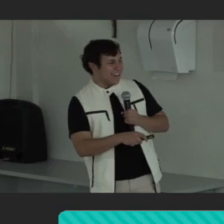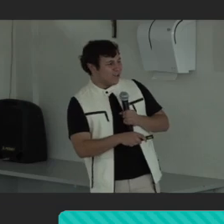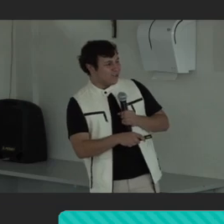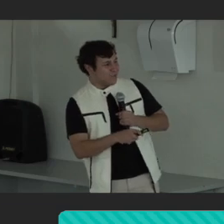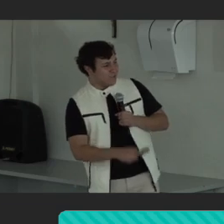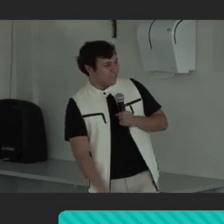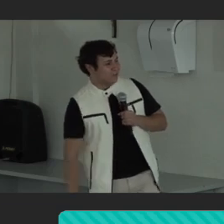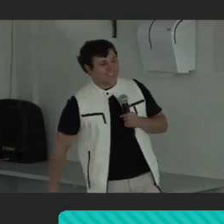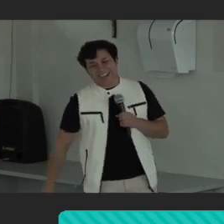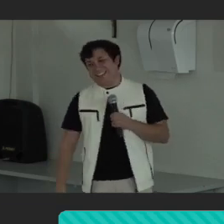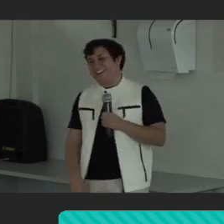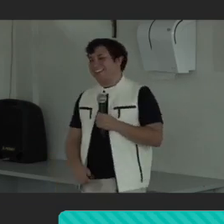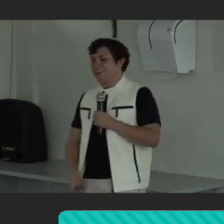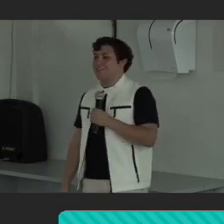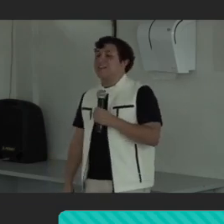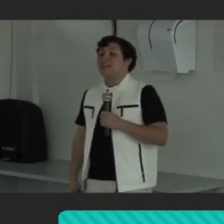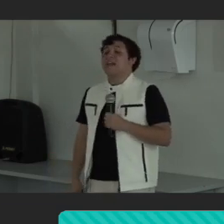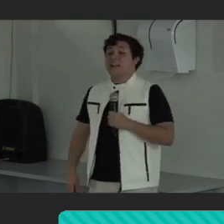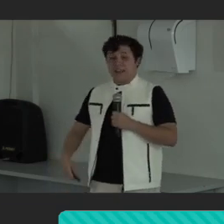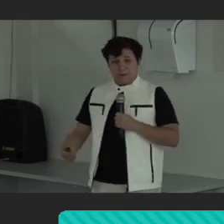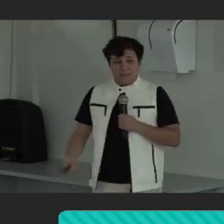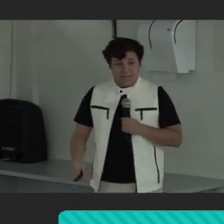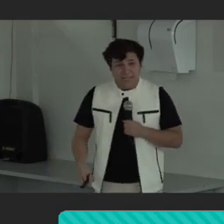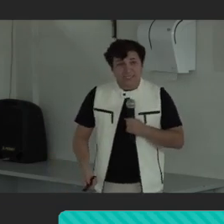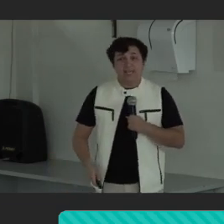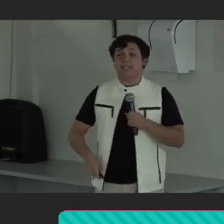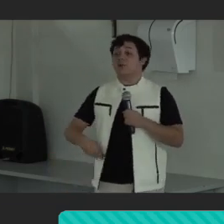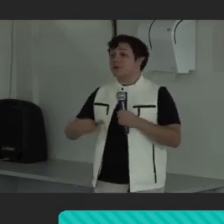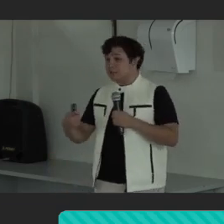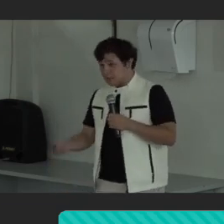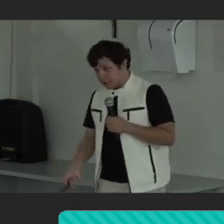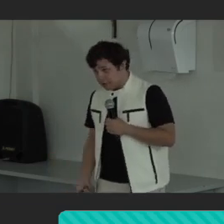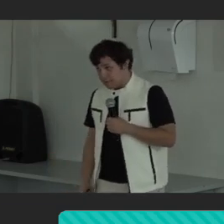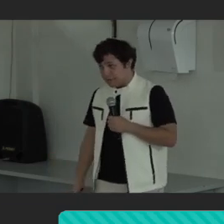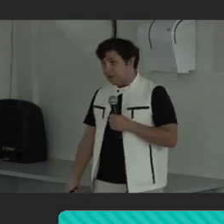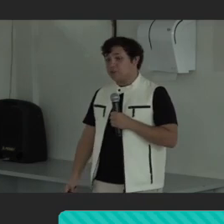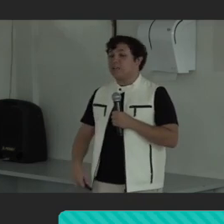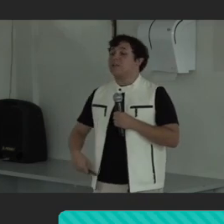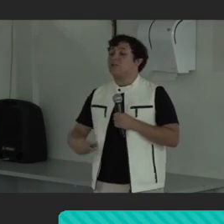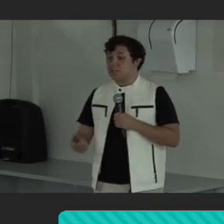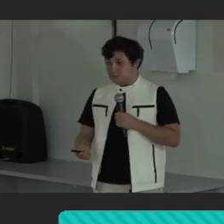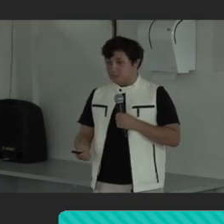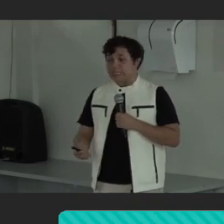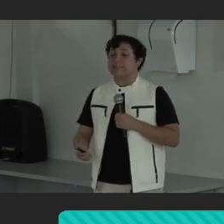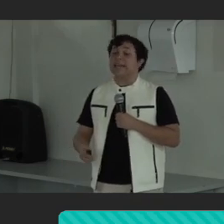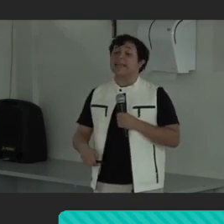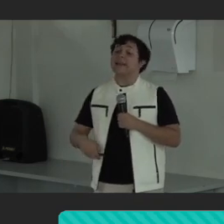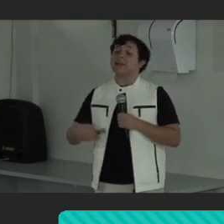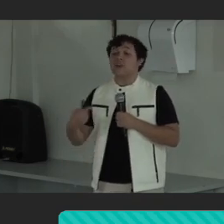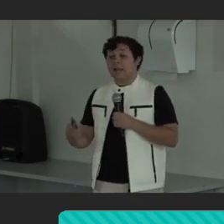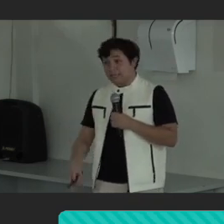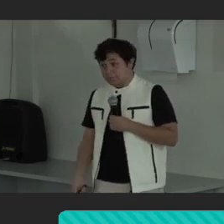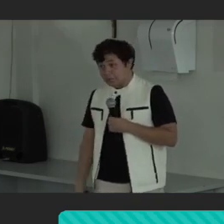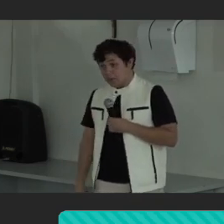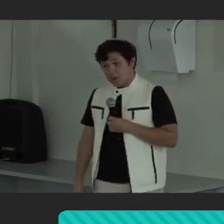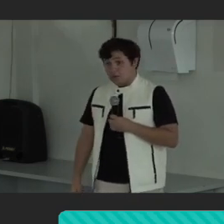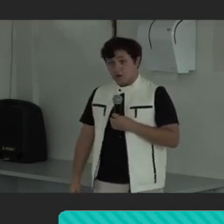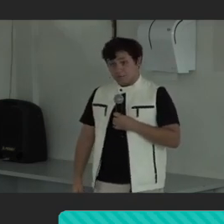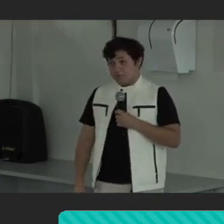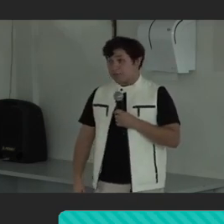uso y modismos de cada región. La lengua de señas, así como el español de México, tiene modismos y tiene regionalismos. No es lo mismo decir